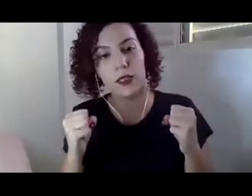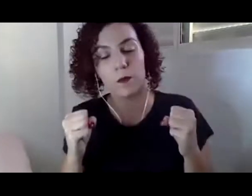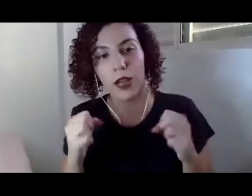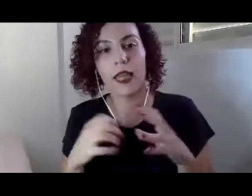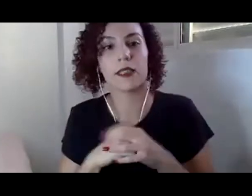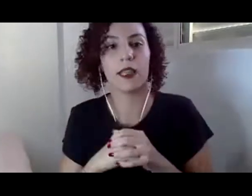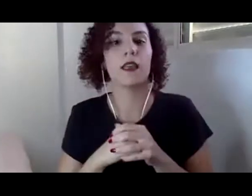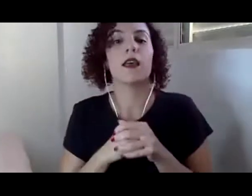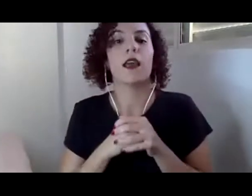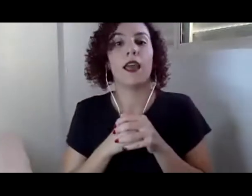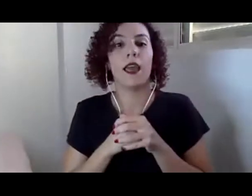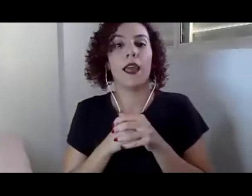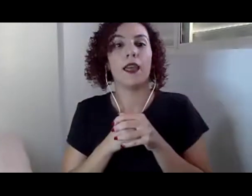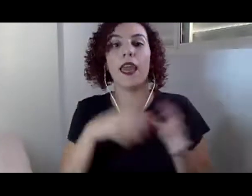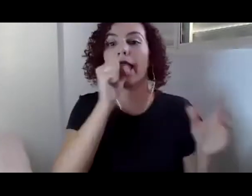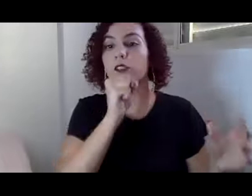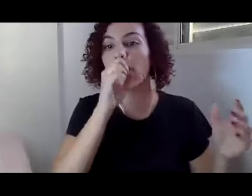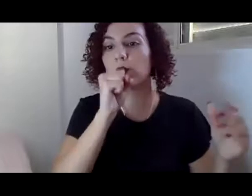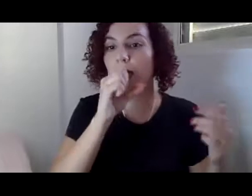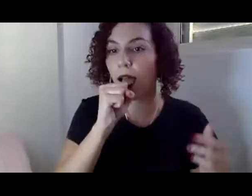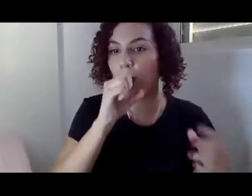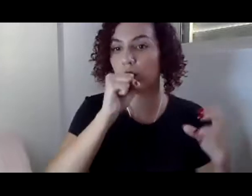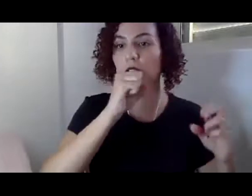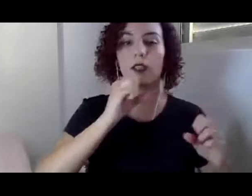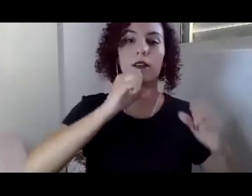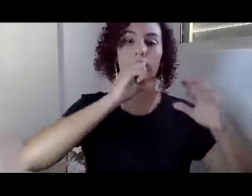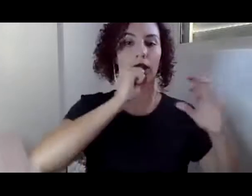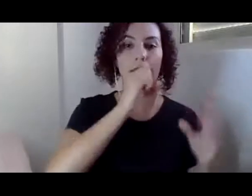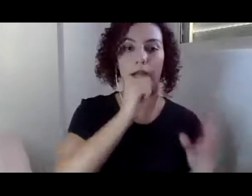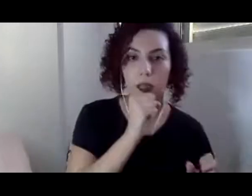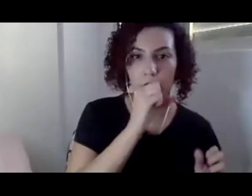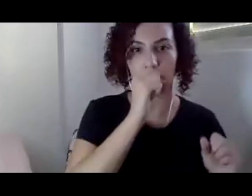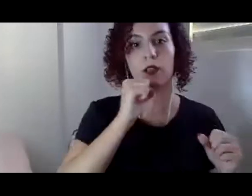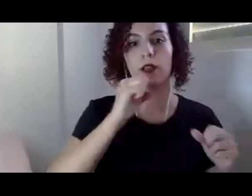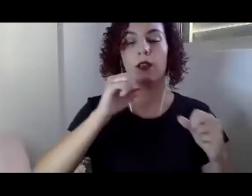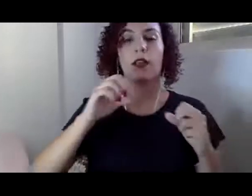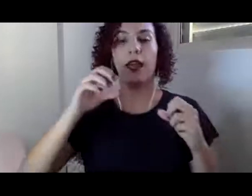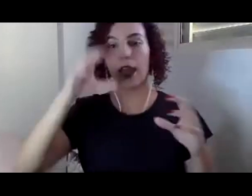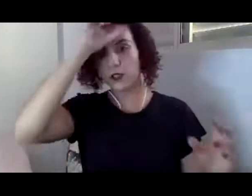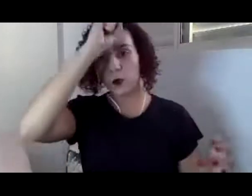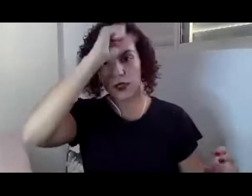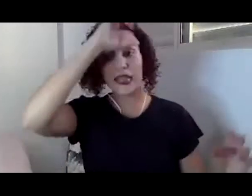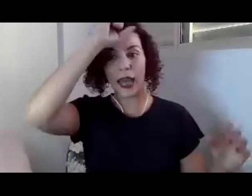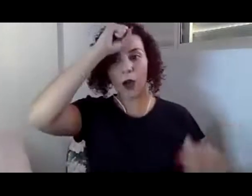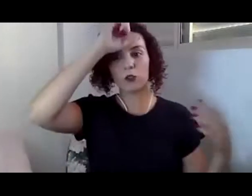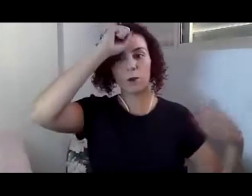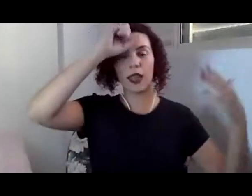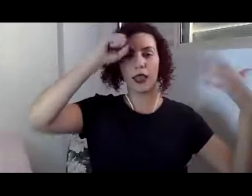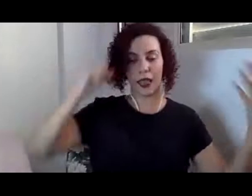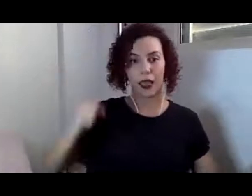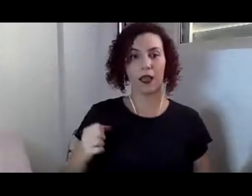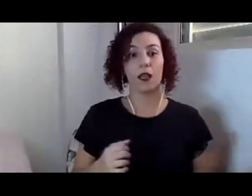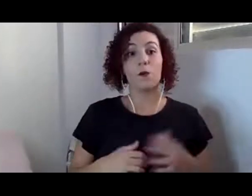sinaizinhos mesmo, né, assim, este é o sinal de laranja, este é o sinal